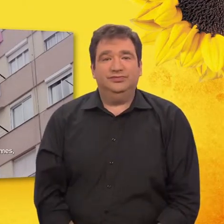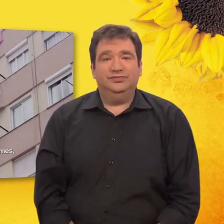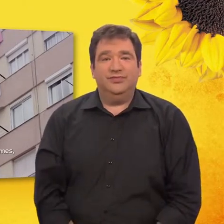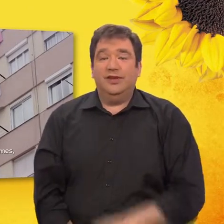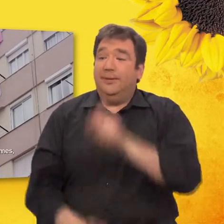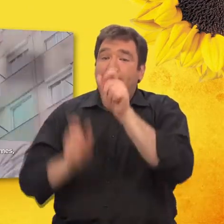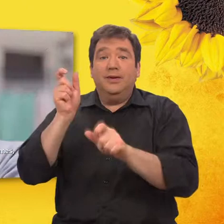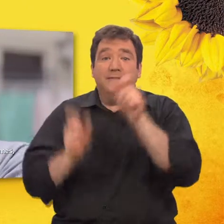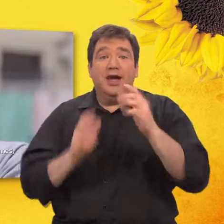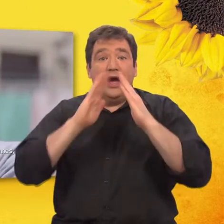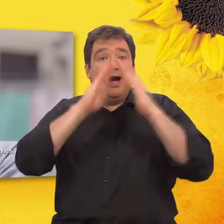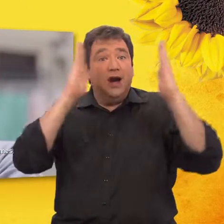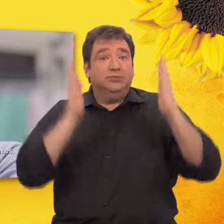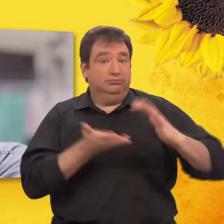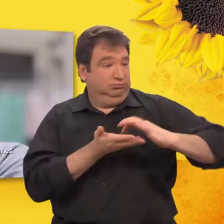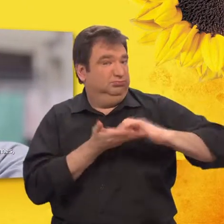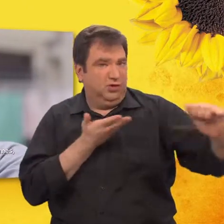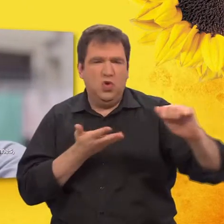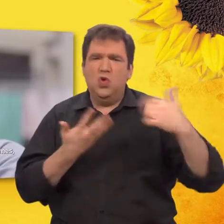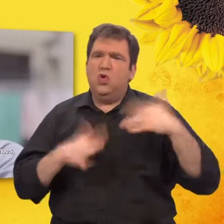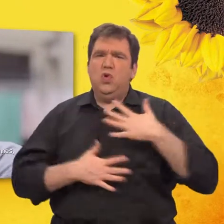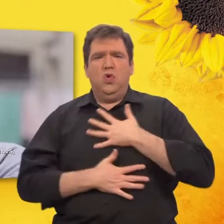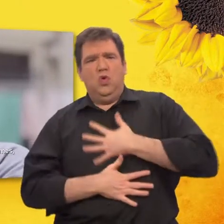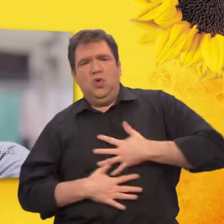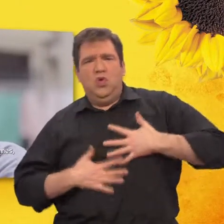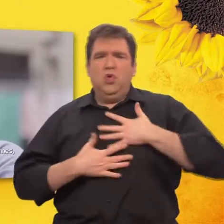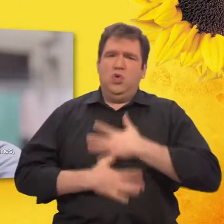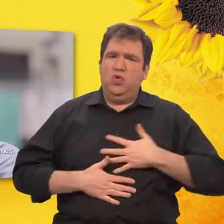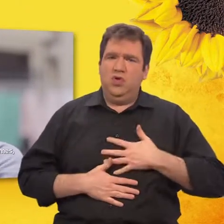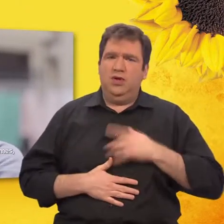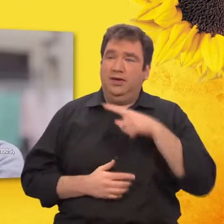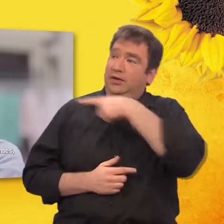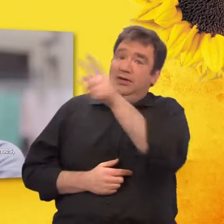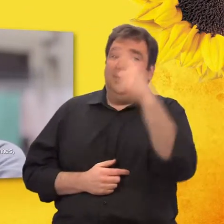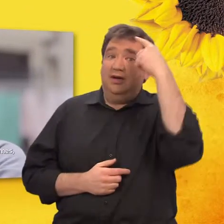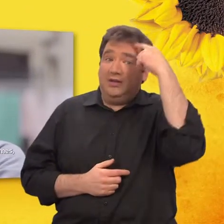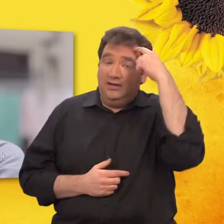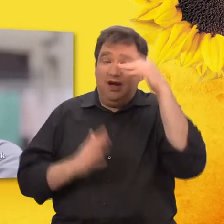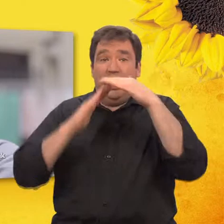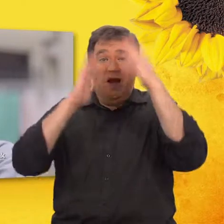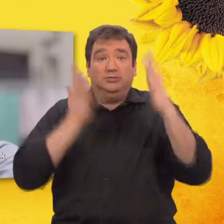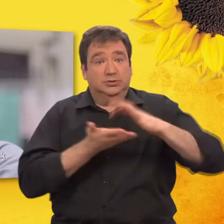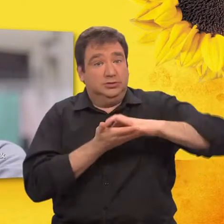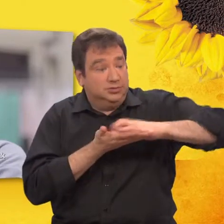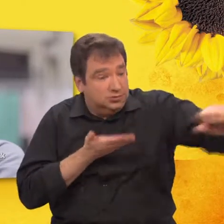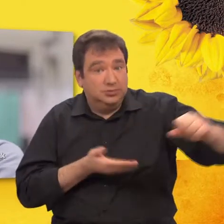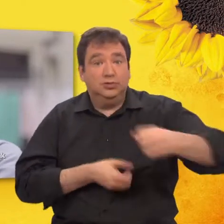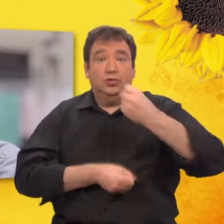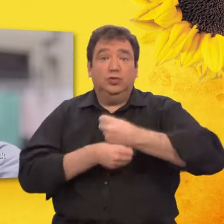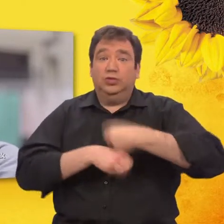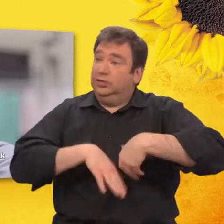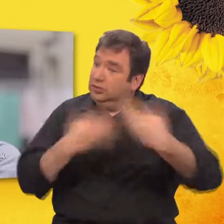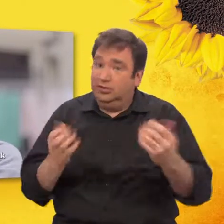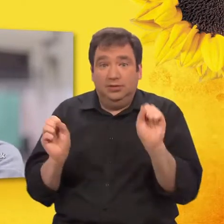Cuando la gente te viene con un problema de que está perdiendo su piso, es un verdadero trauma personal, es una muy familiar. Pero también